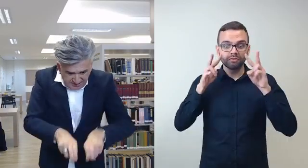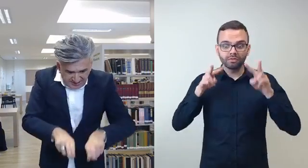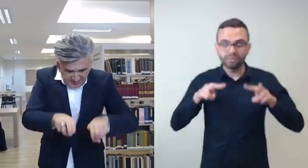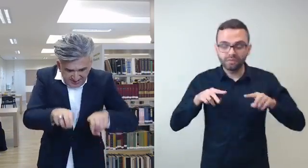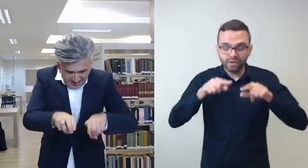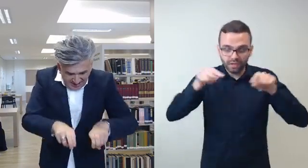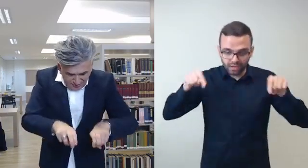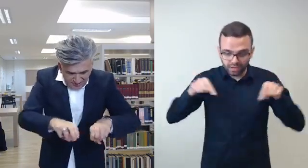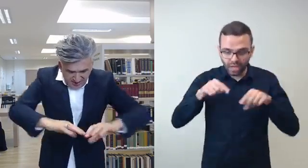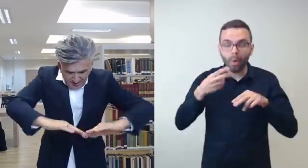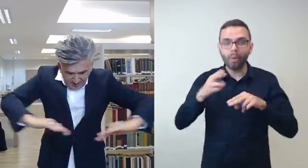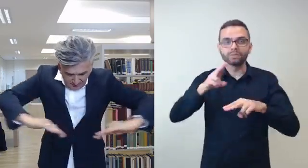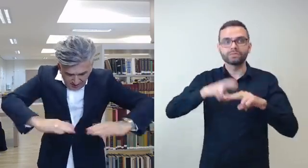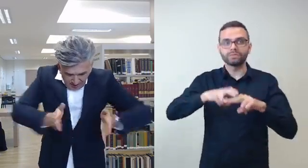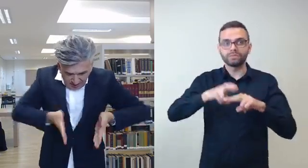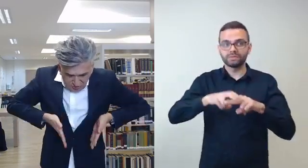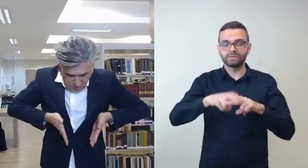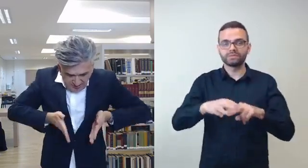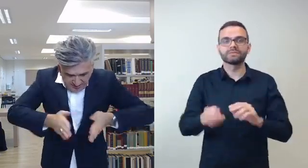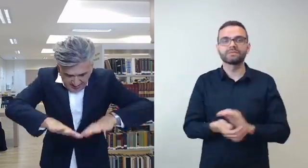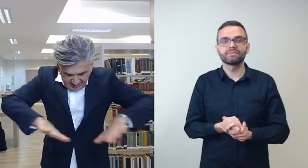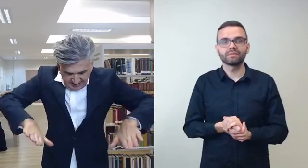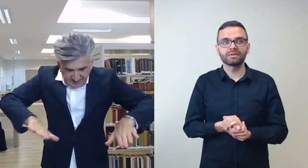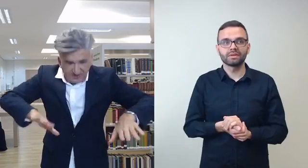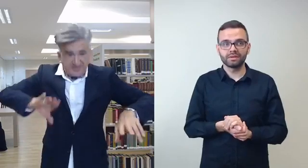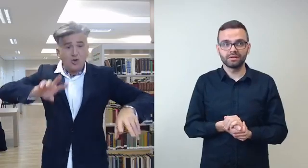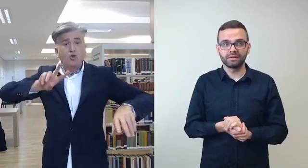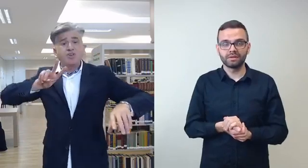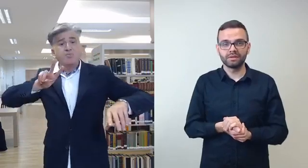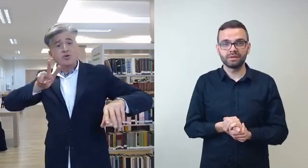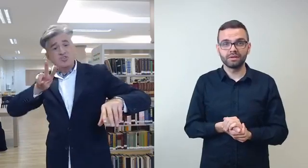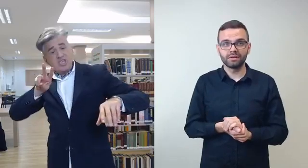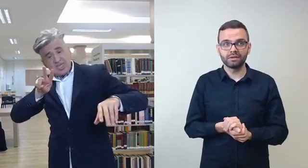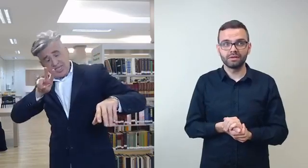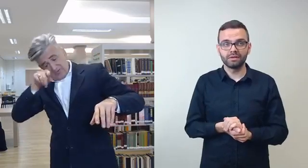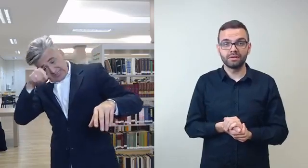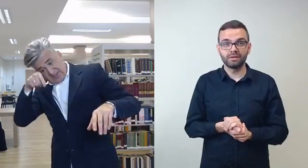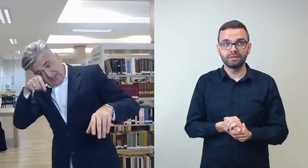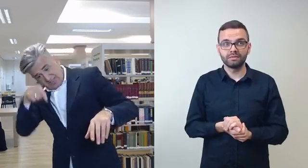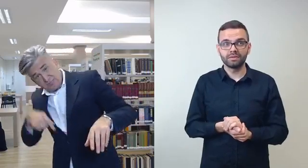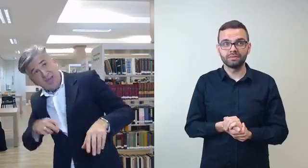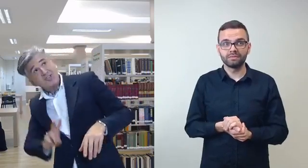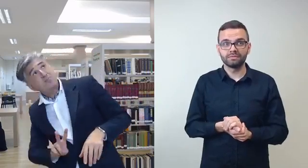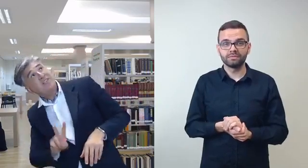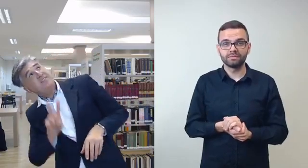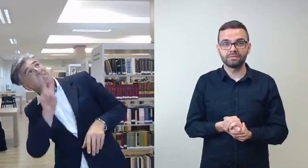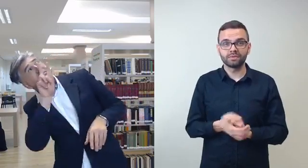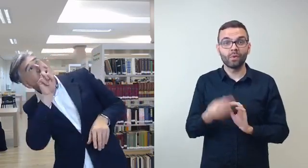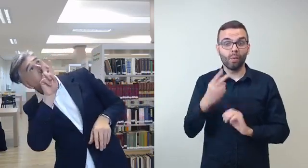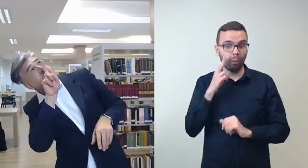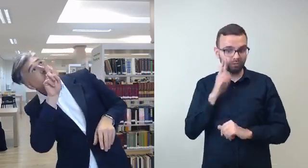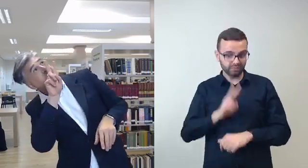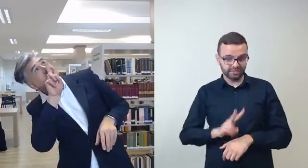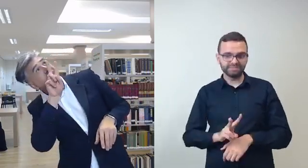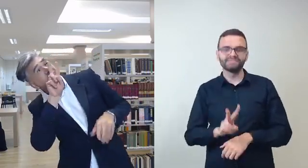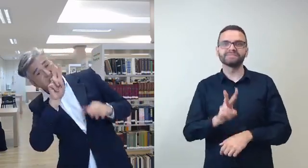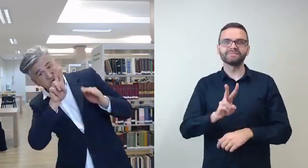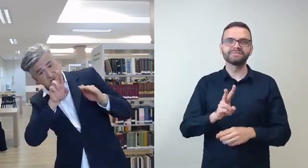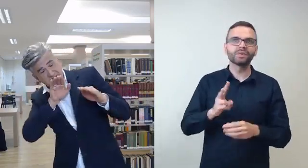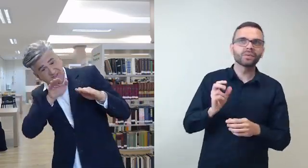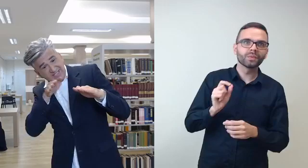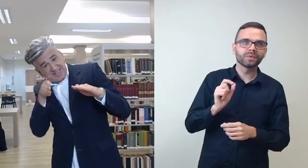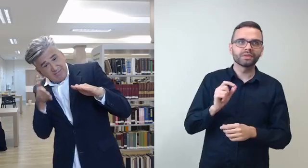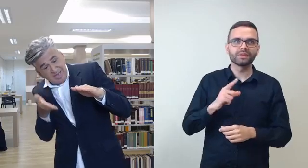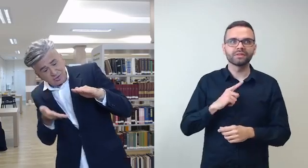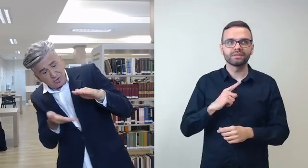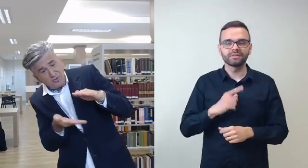o que está sentado, né? As coisas que tem aqui, se vai ser contre-plongé, você vai olhar de baixo para cima no objeto, digamos, você